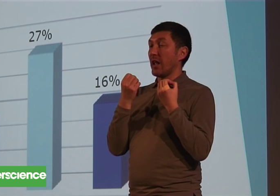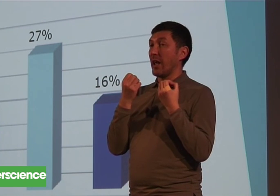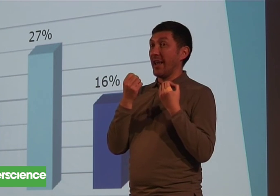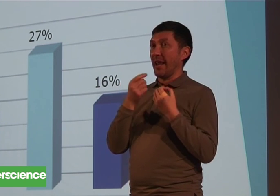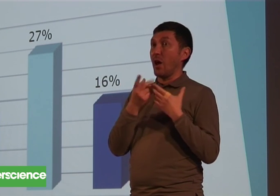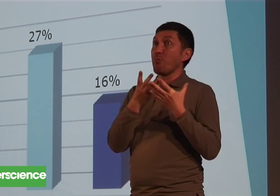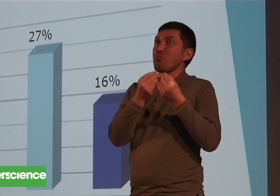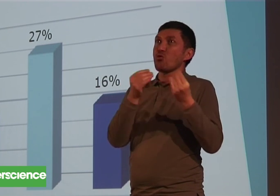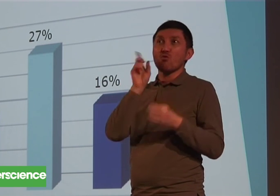population générale.